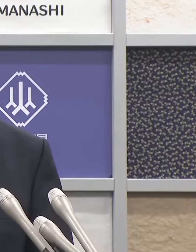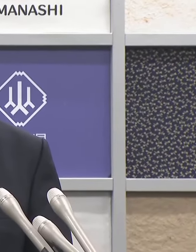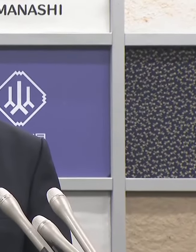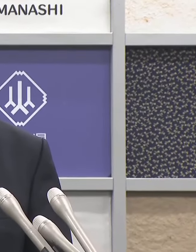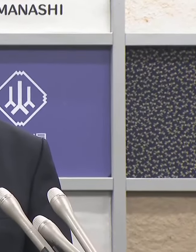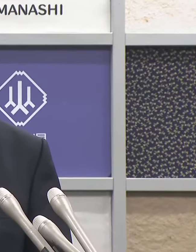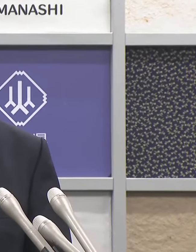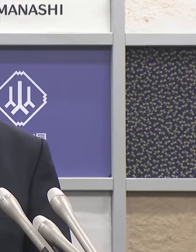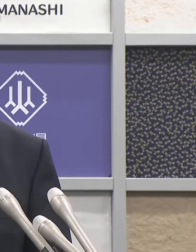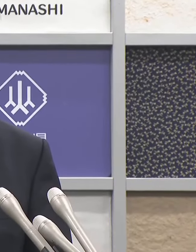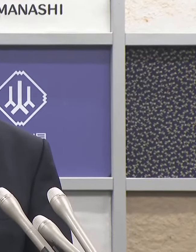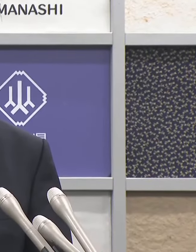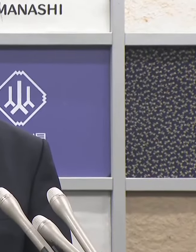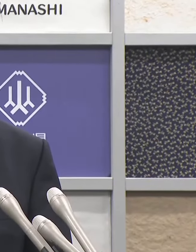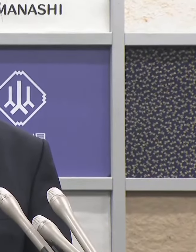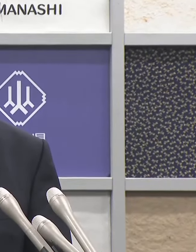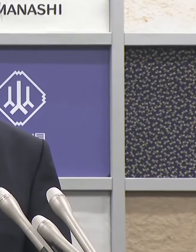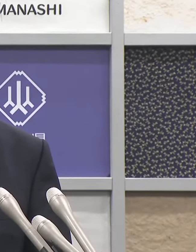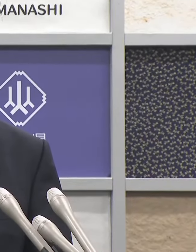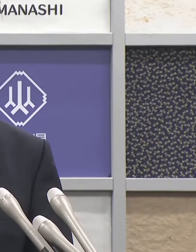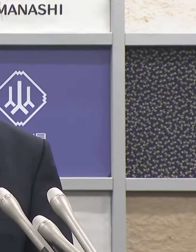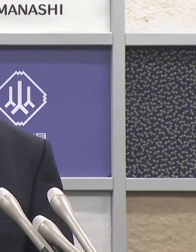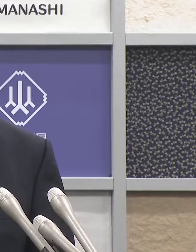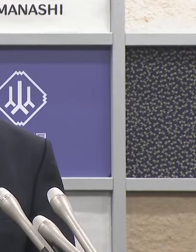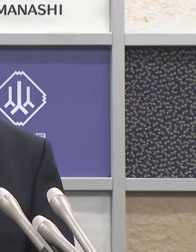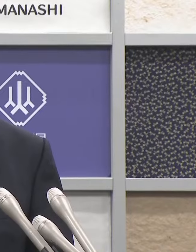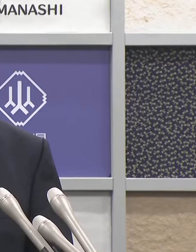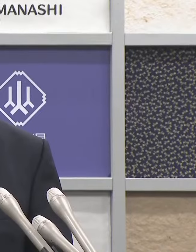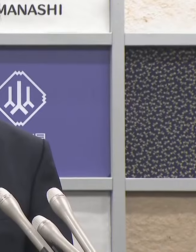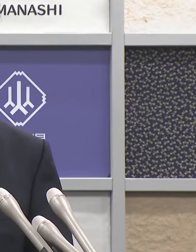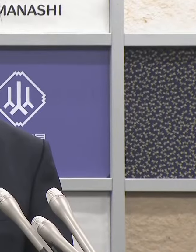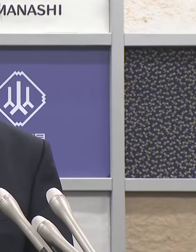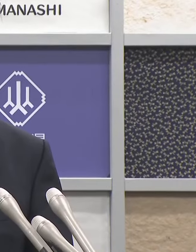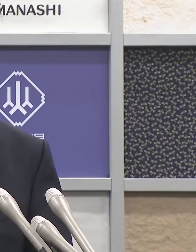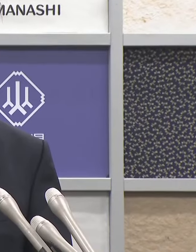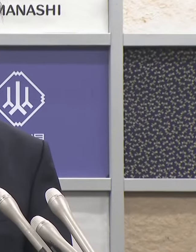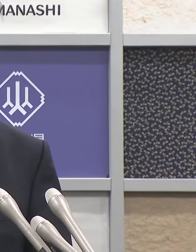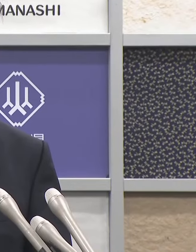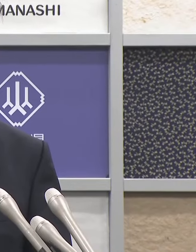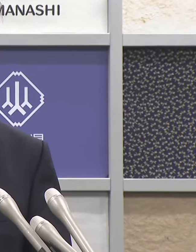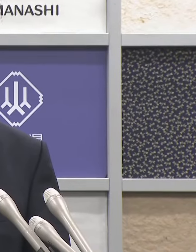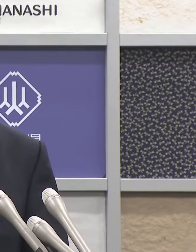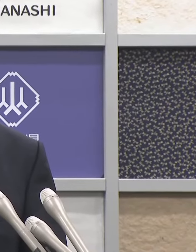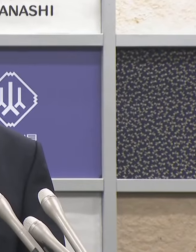山梨新人チームの前島です。2点お伺いいたします。2点目、